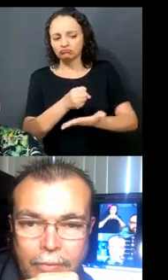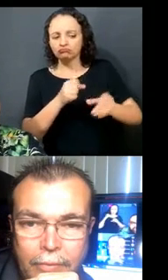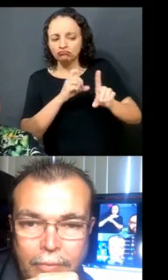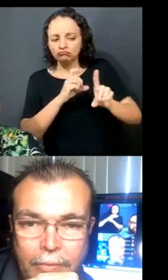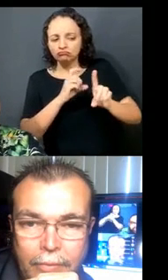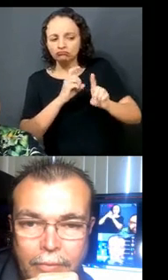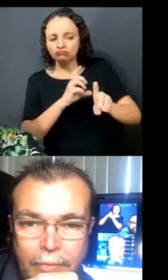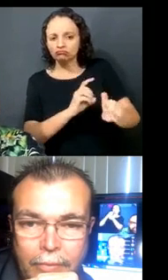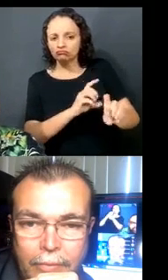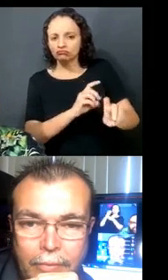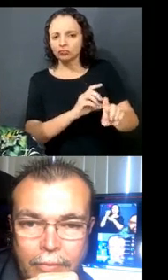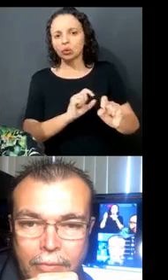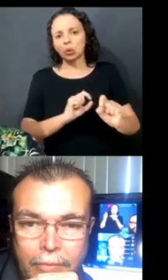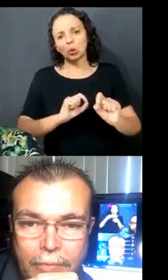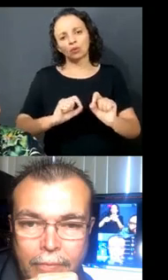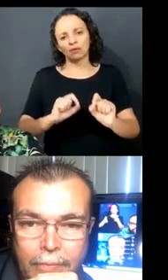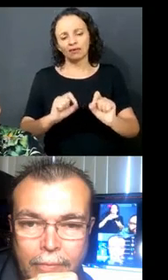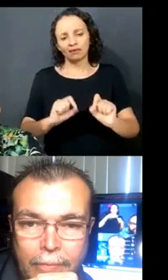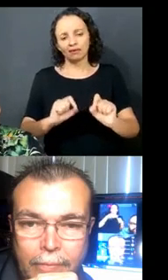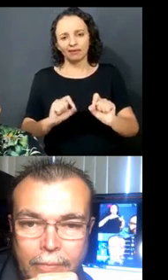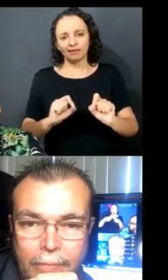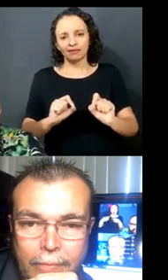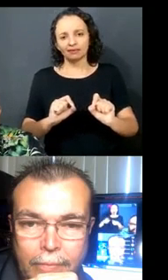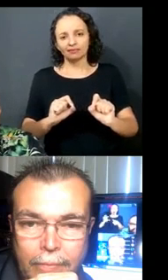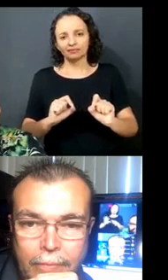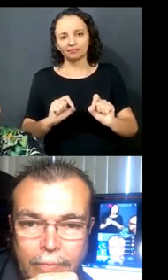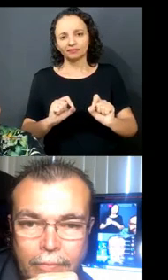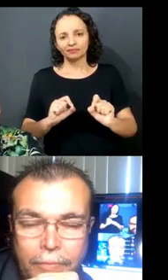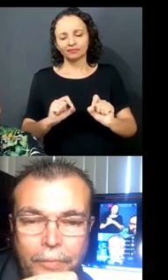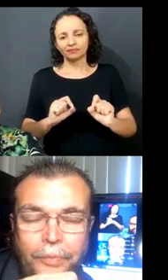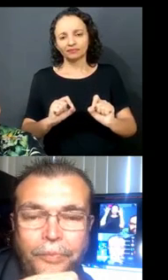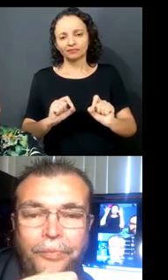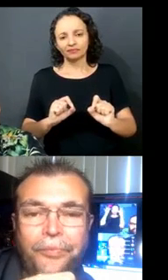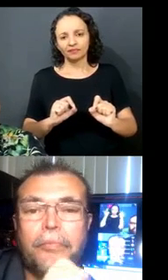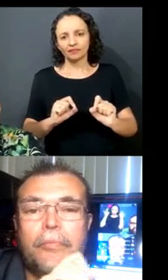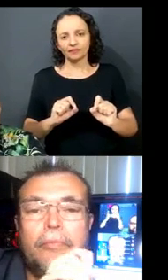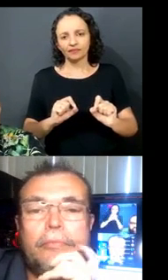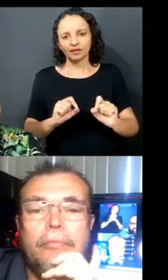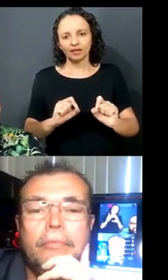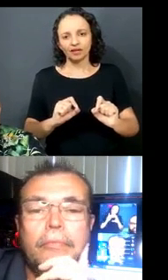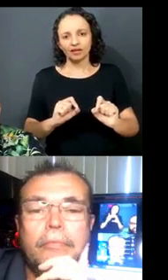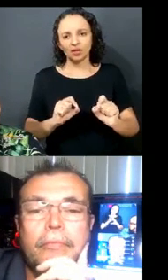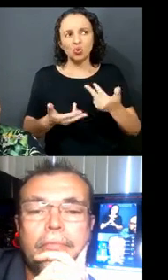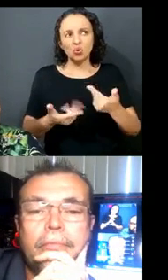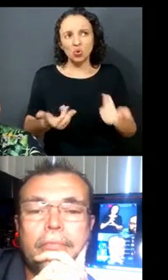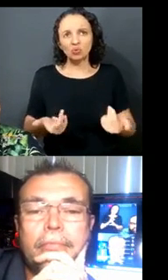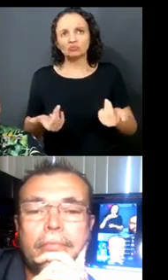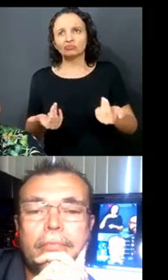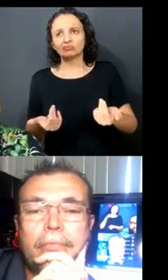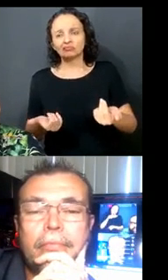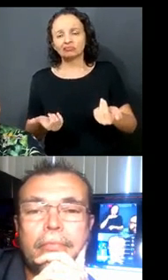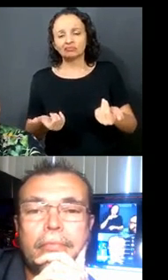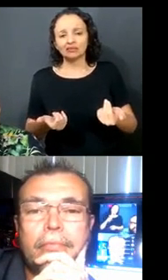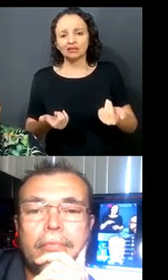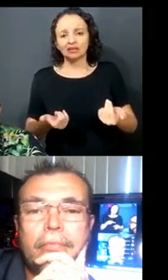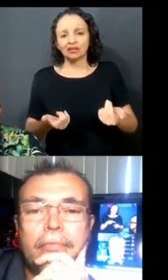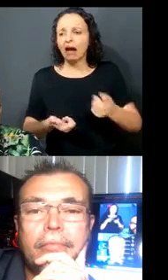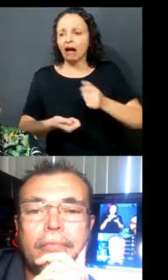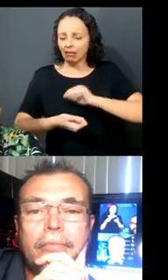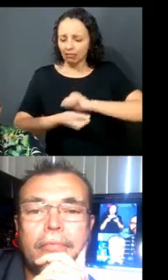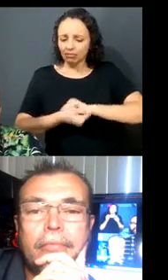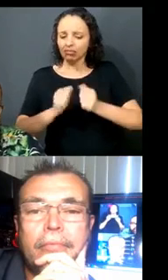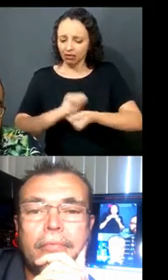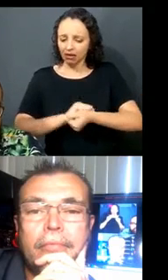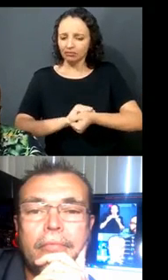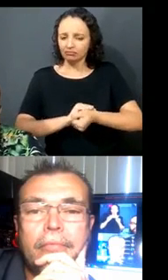mas ele não tem coisas que vai fazer com que ele não se adapte a tal situação. Então,